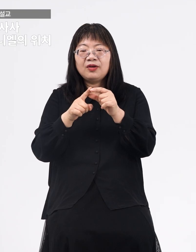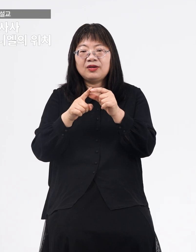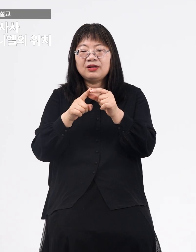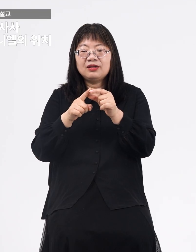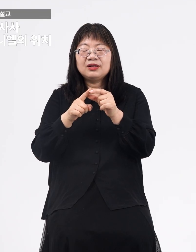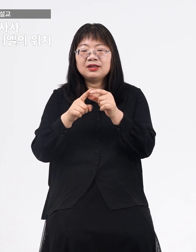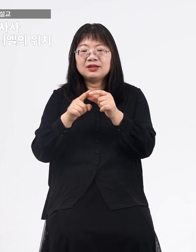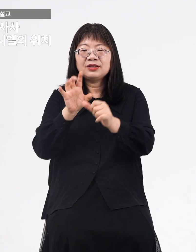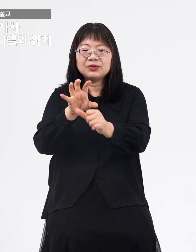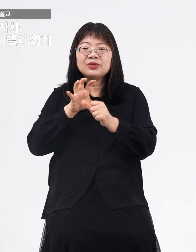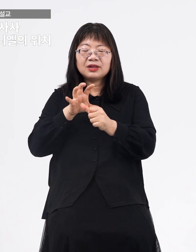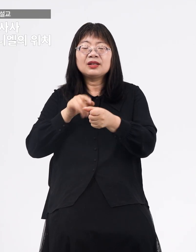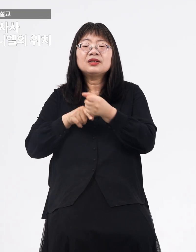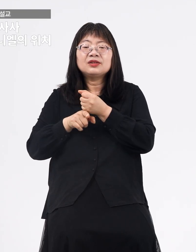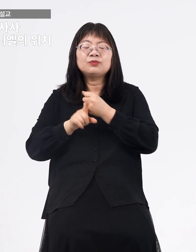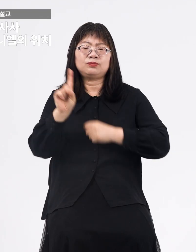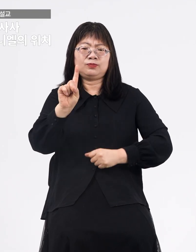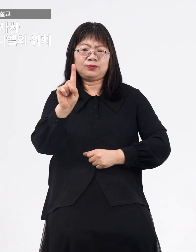왜 그랬을까?